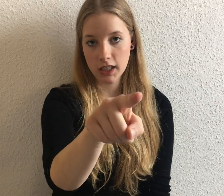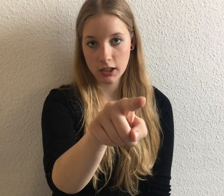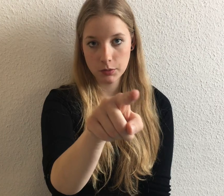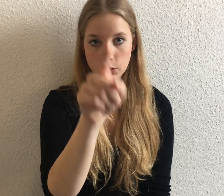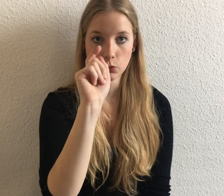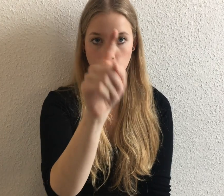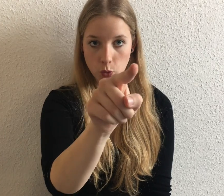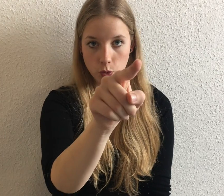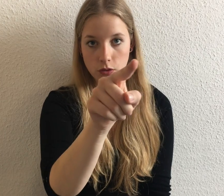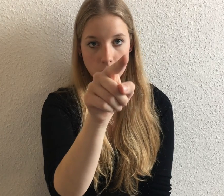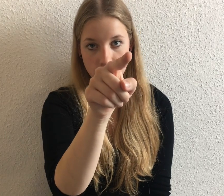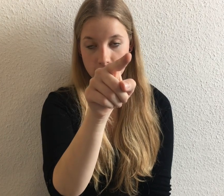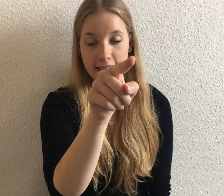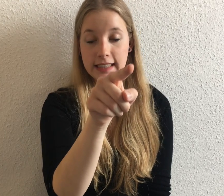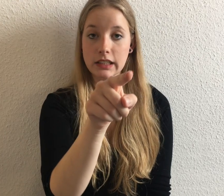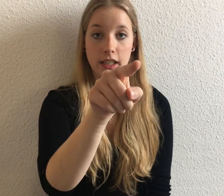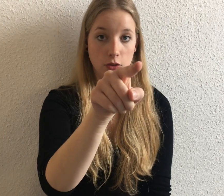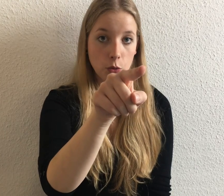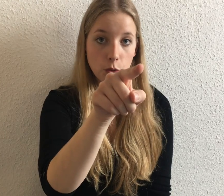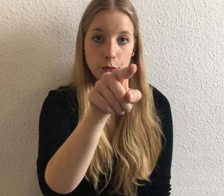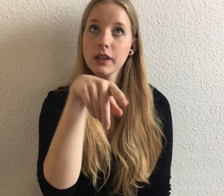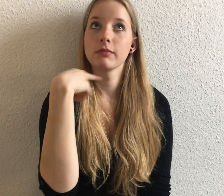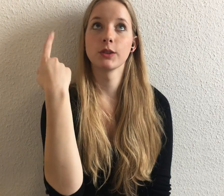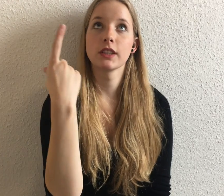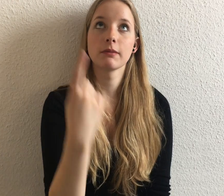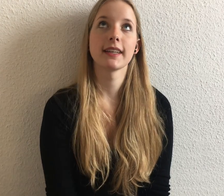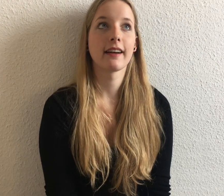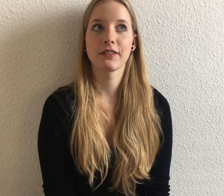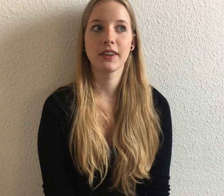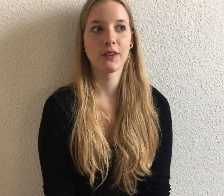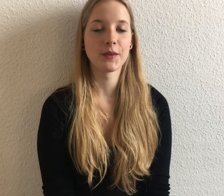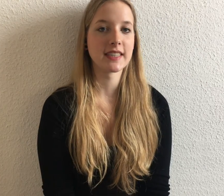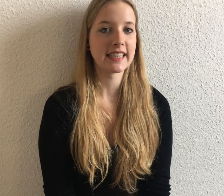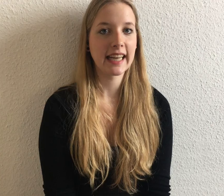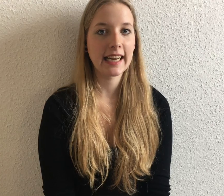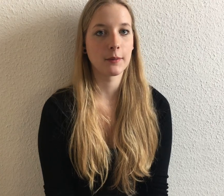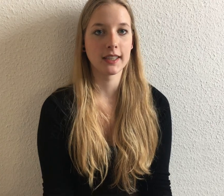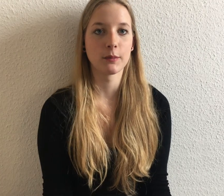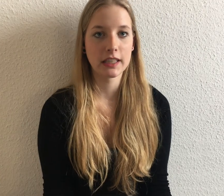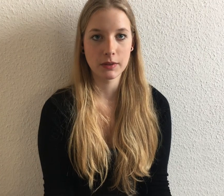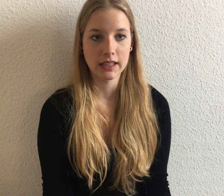andere Person du. Natürlich, ich weiß, das ist eigentlich unüblich. Man sollte nicht mit dem nackten Finger auf jemanden zeigen, aber in der Gebärdensprache